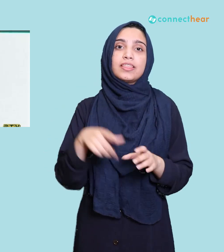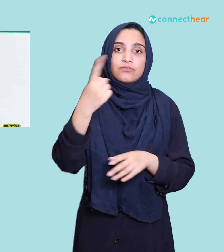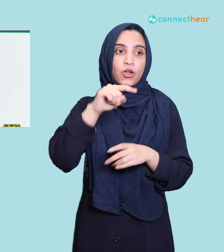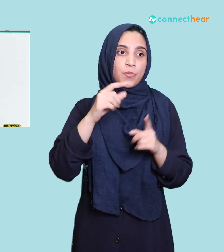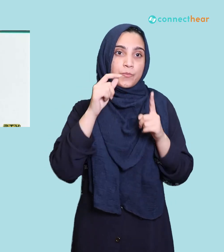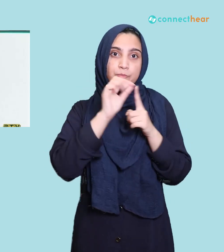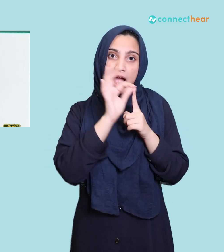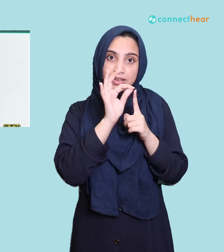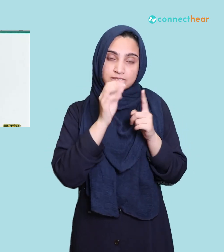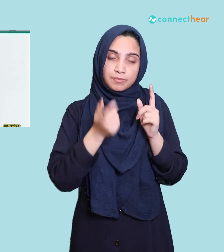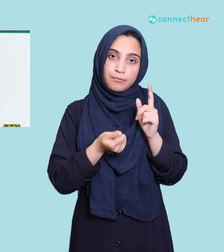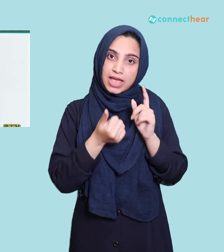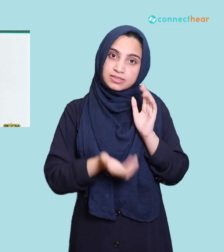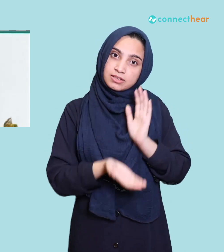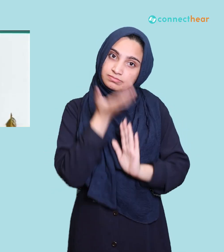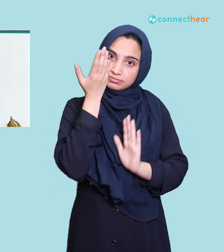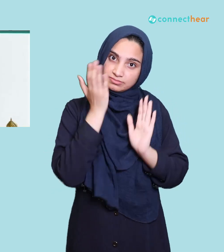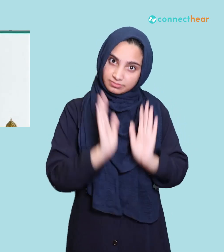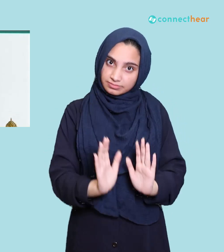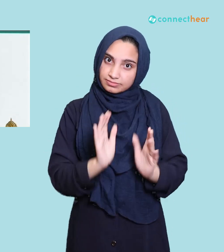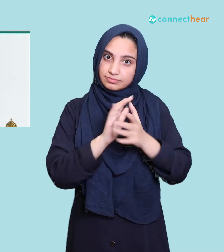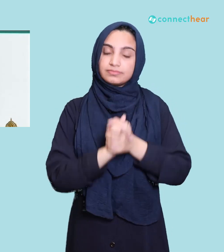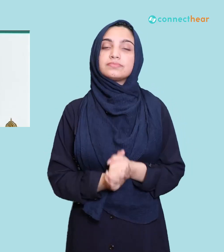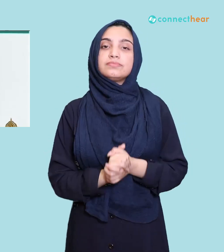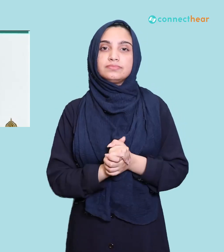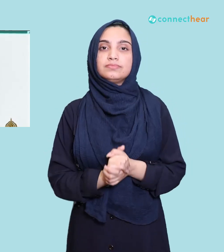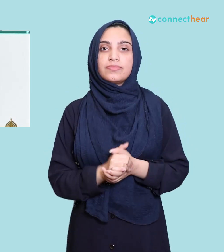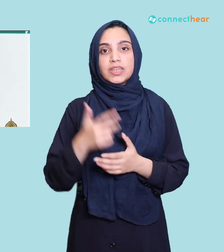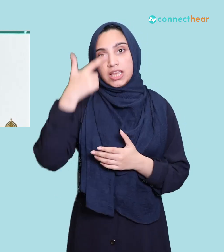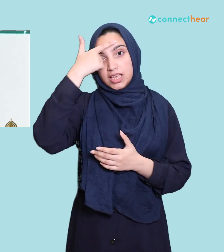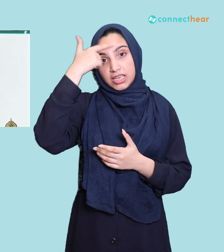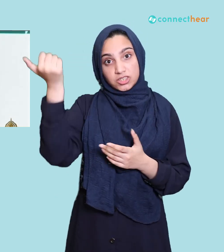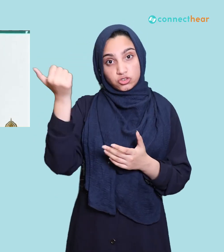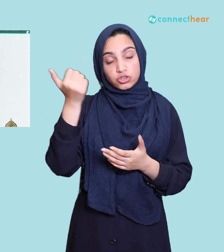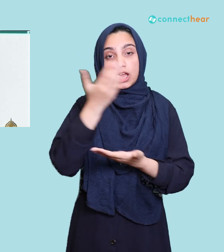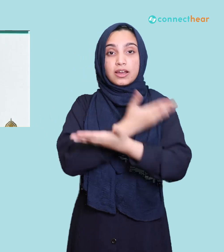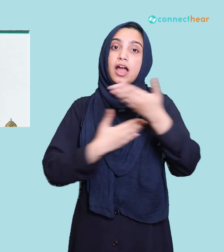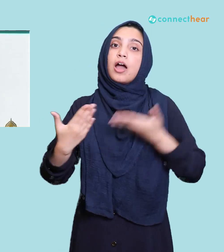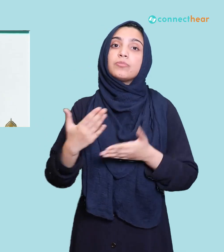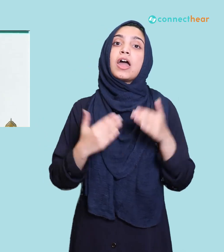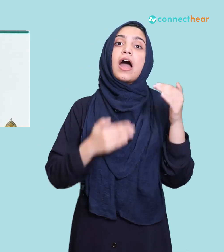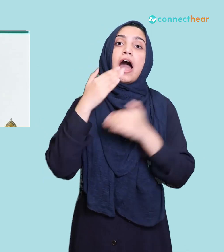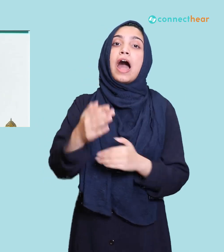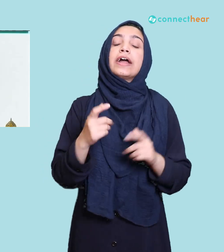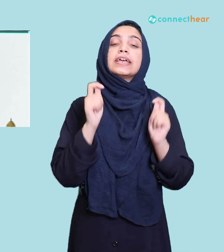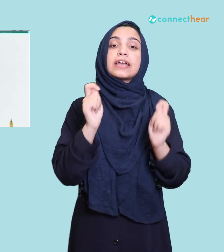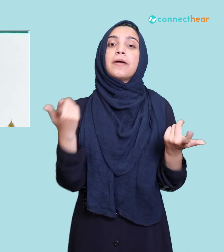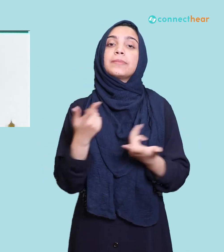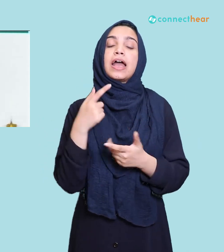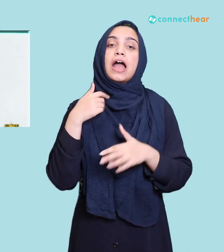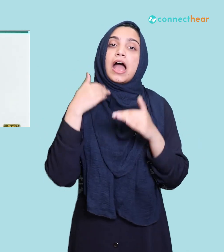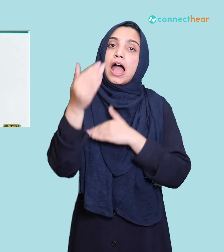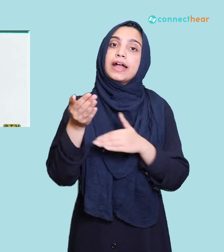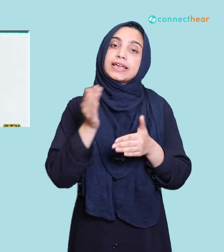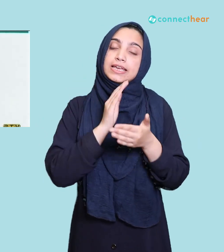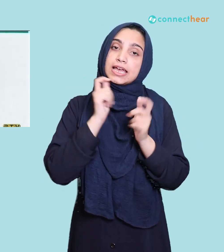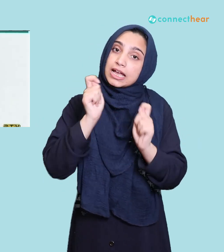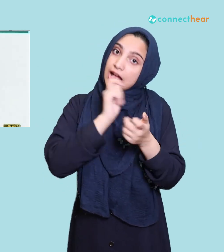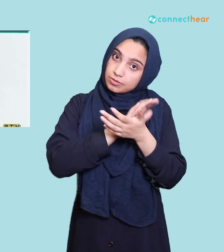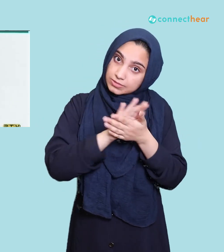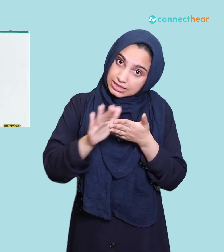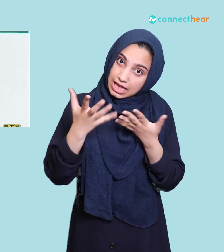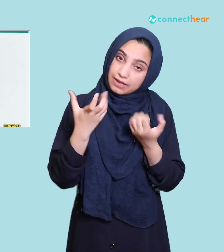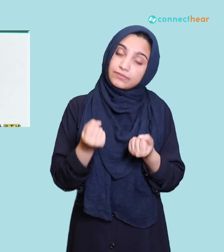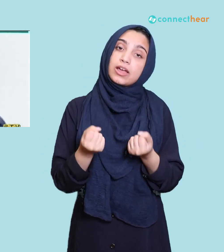انشاءاللہ ہم جو اب پلاننگ کر رہے ہیں کہ جس کو کہتے ہیں سسٹینیبل گروتھ، کہ ہم جب اب اپنے ملک کو آگے بڑھائیں